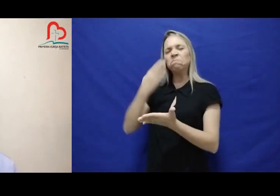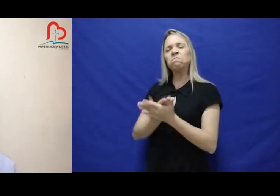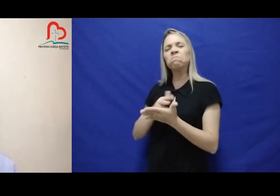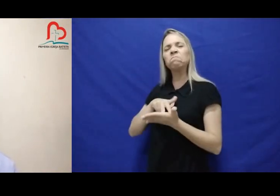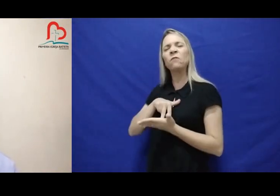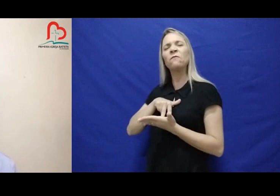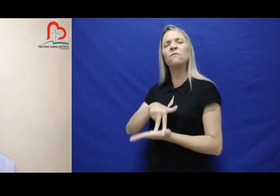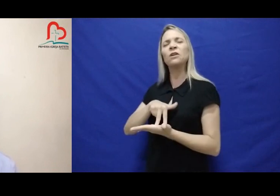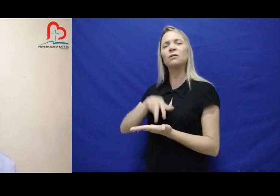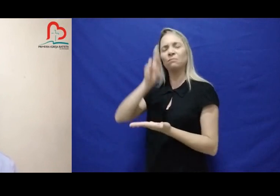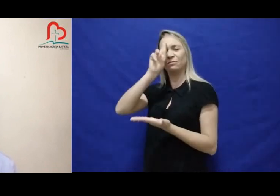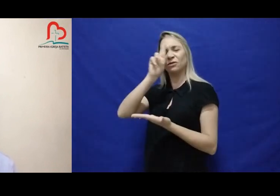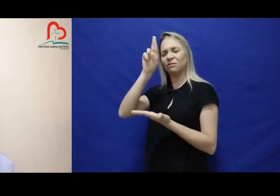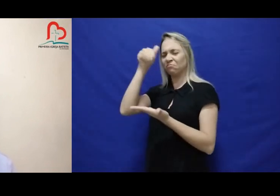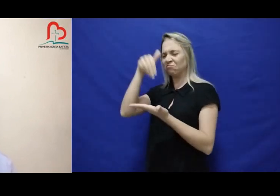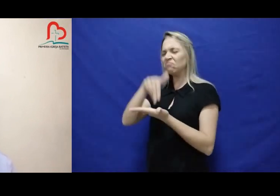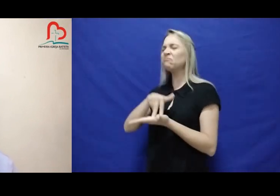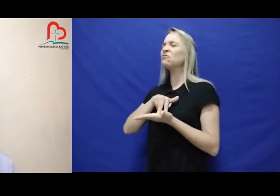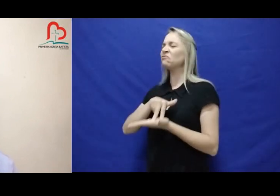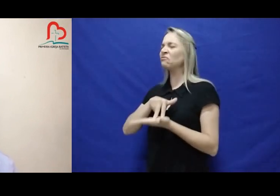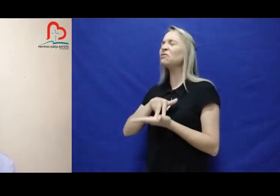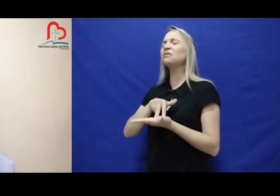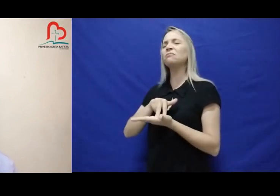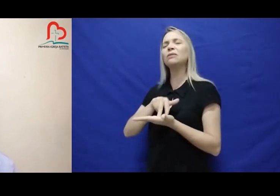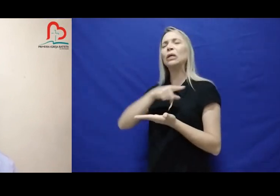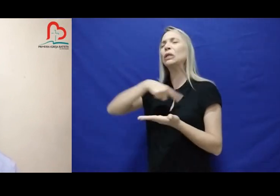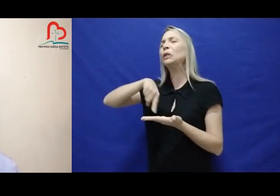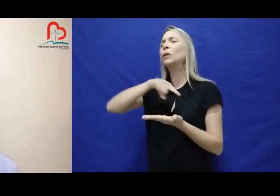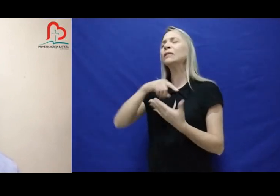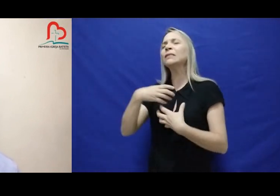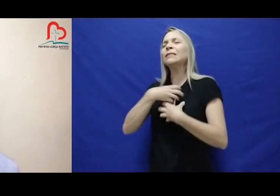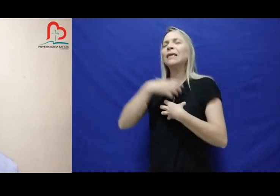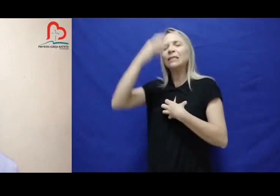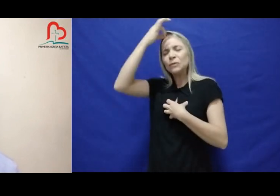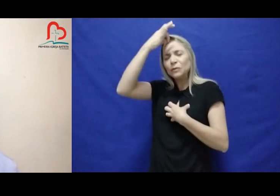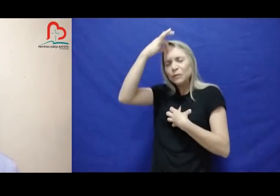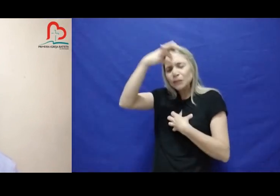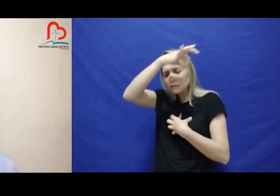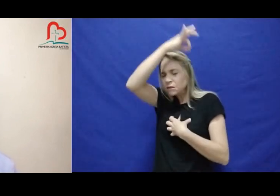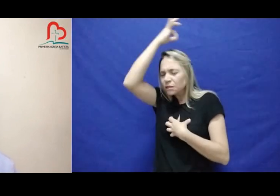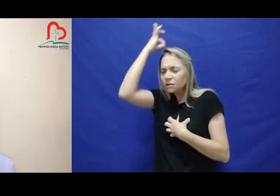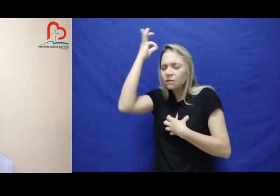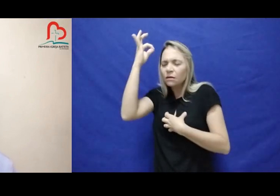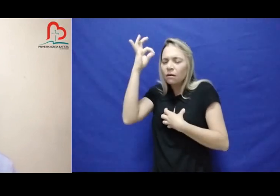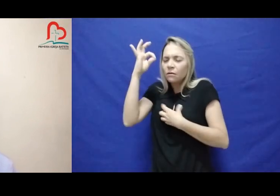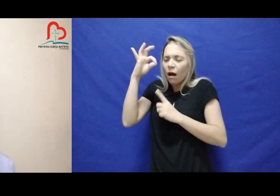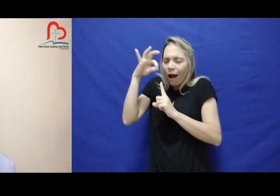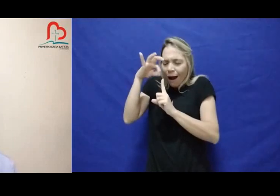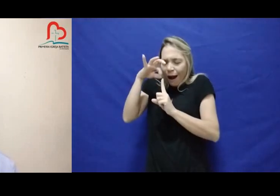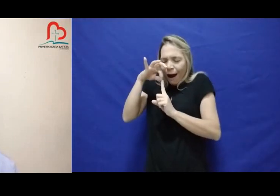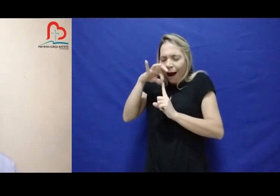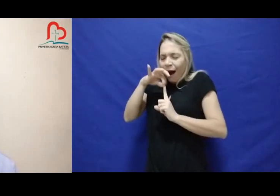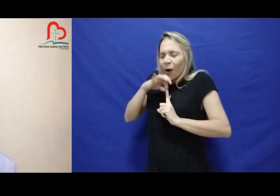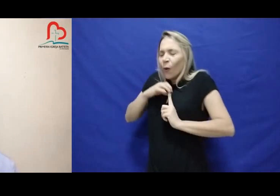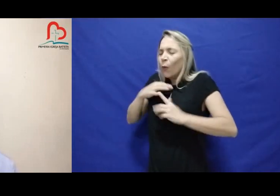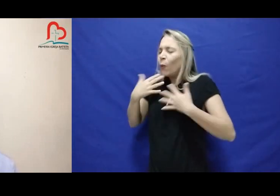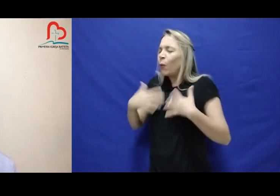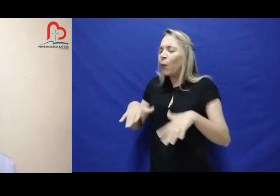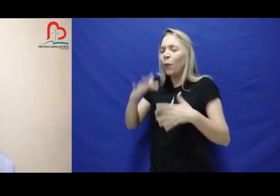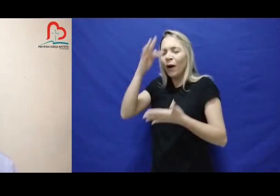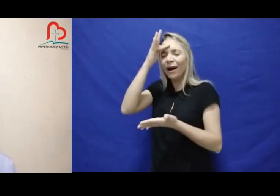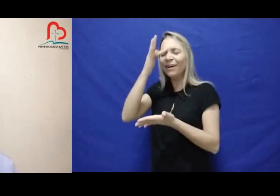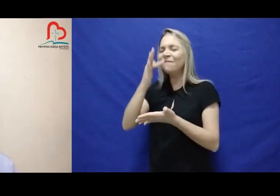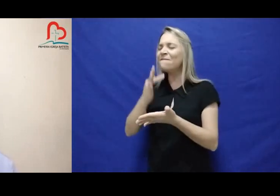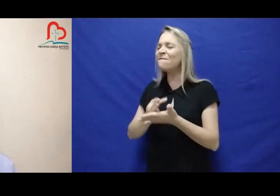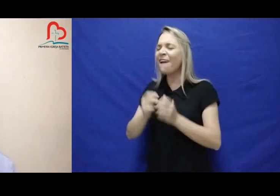estamos alicerçados no Senhor, nós estamos firmes no Senhor. E o Teu Espírito tem nos fortalecido, tem renovado